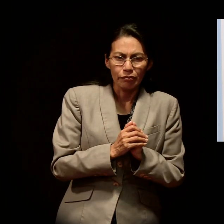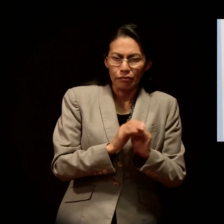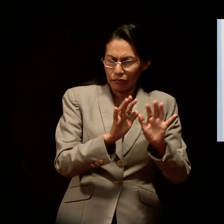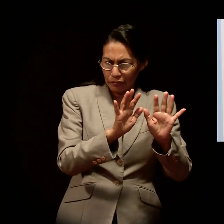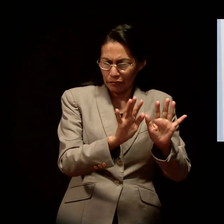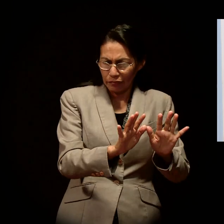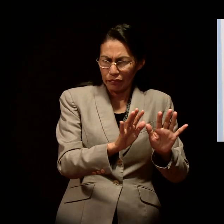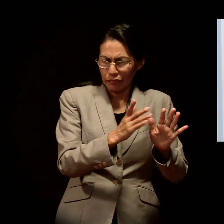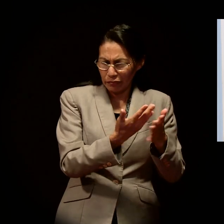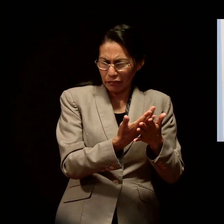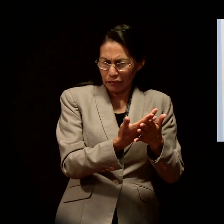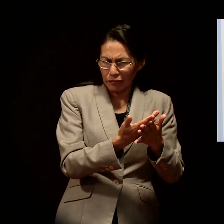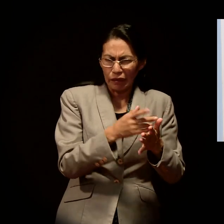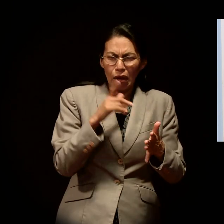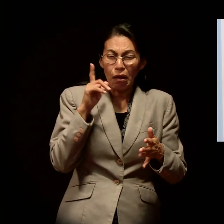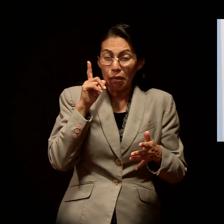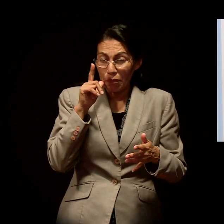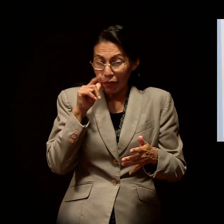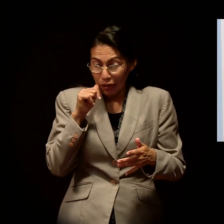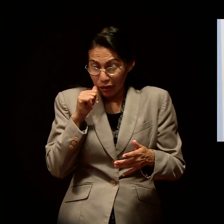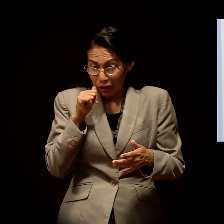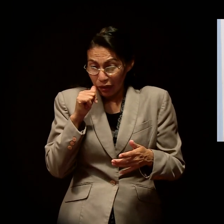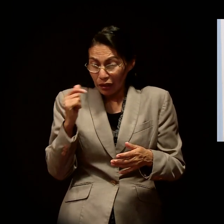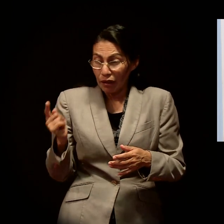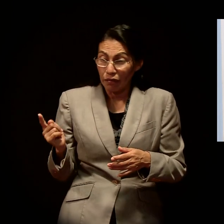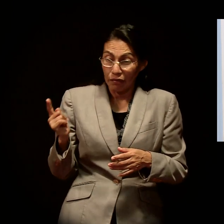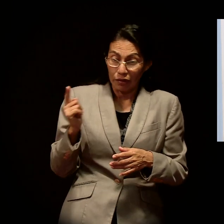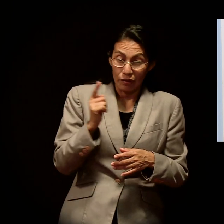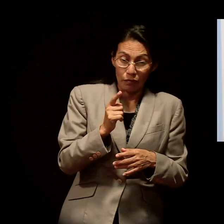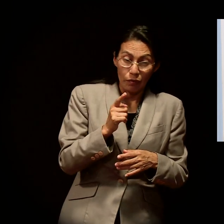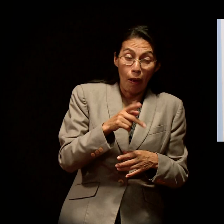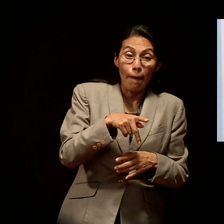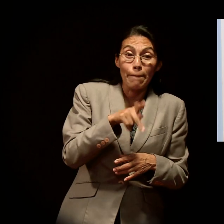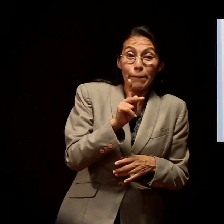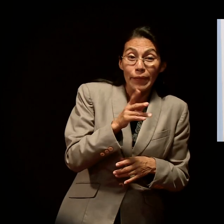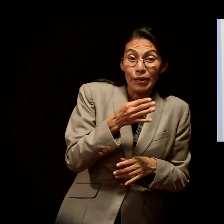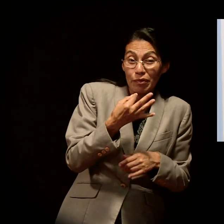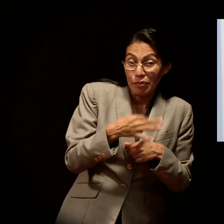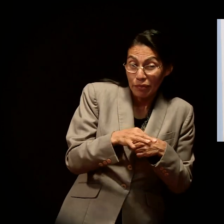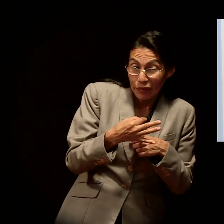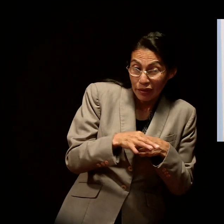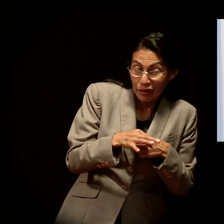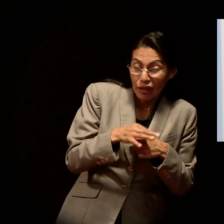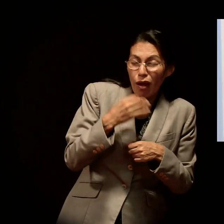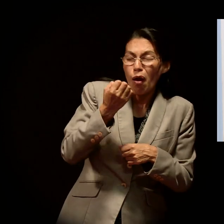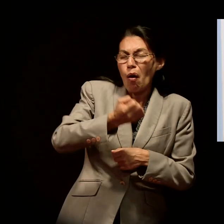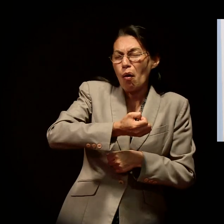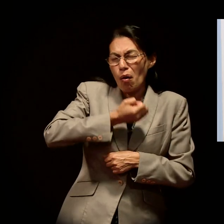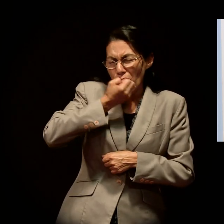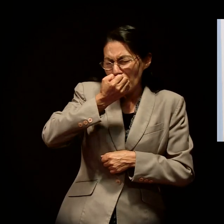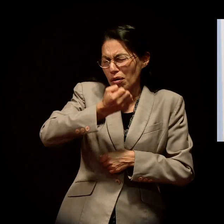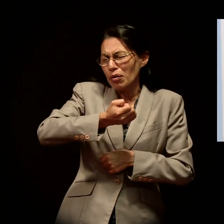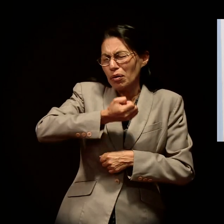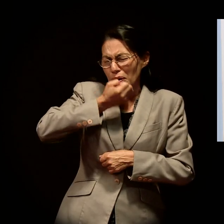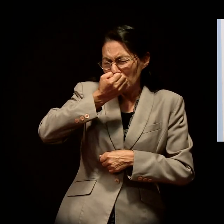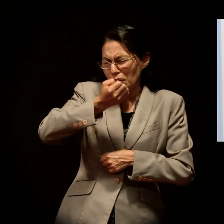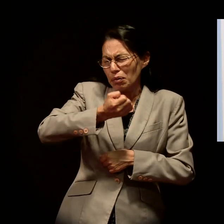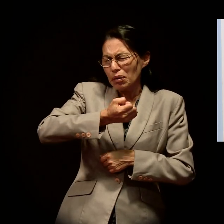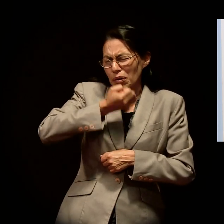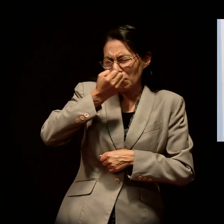así como está Vamos mañana regresamos pero dediquemos este tiempo a la oración